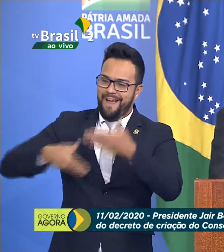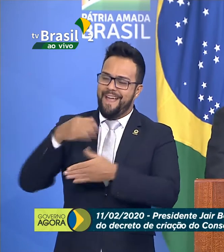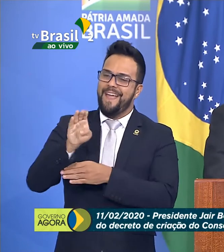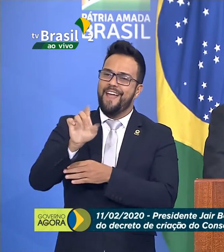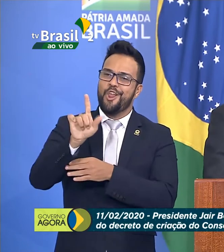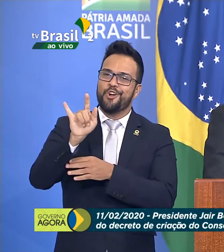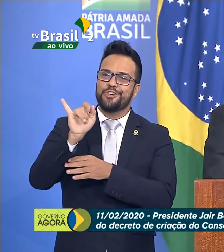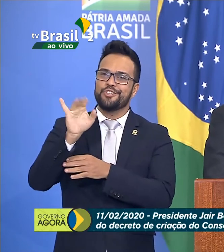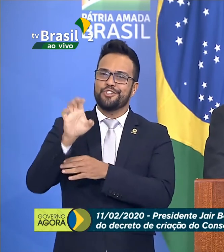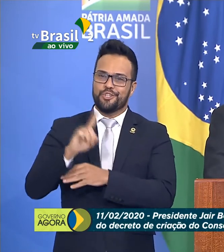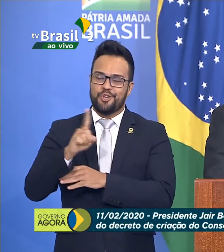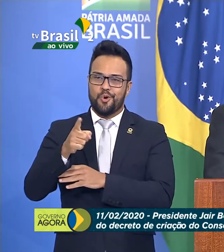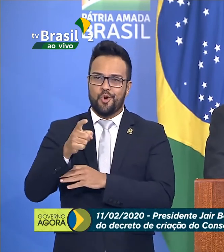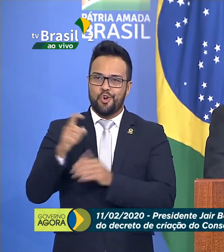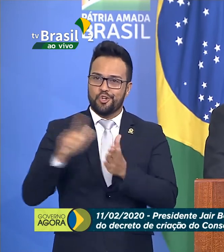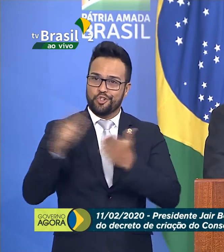vida.